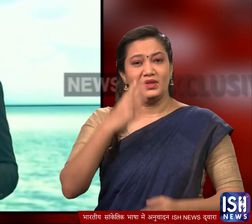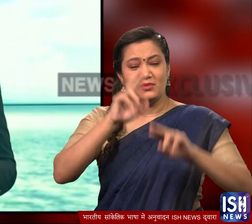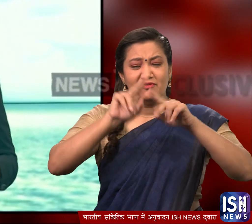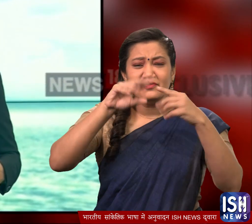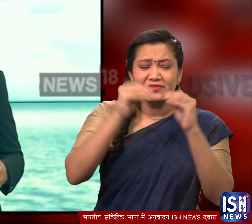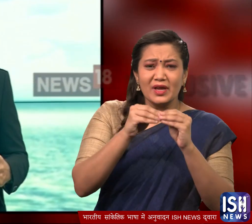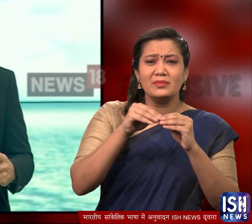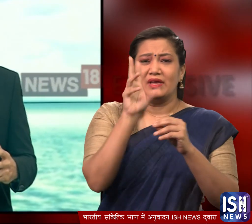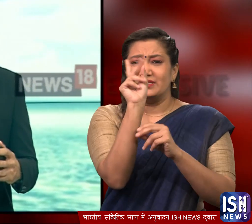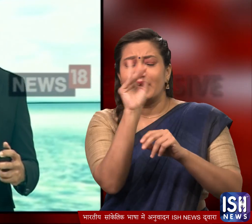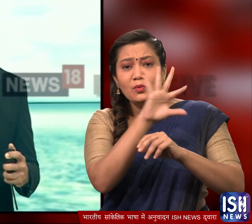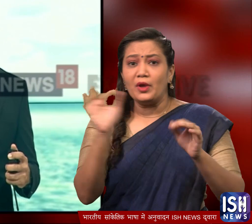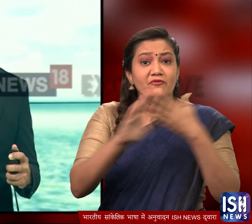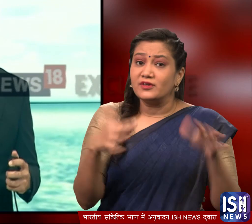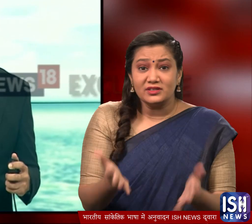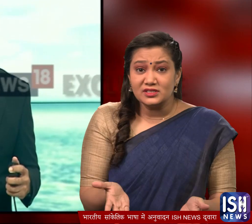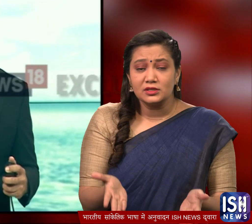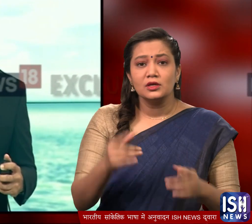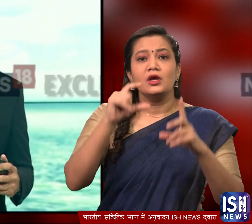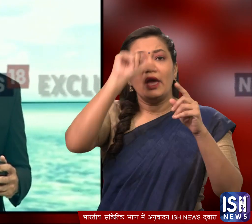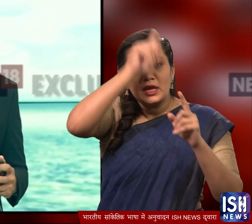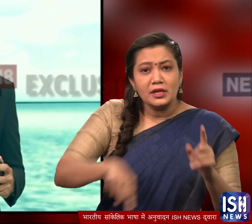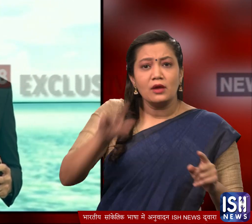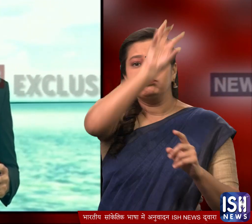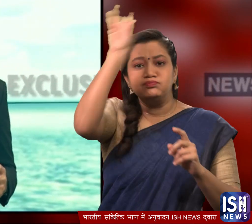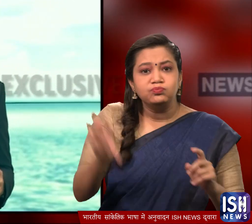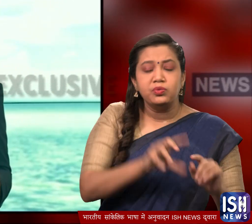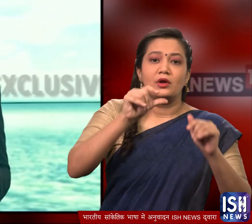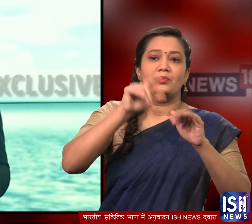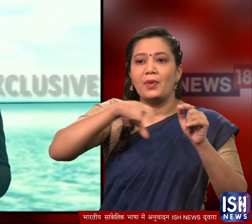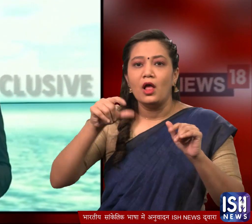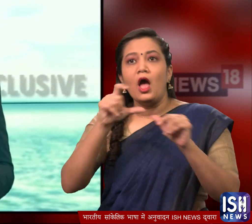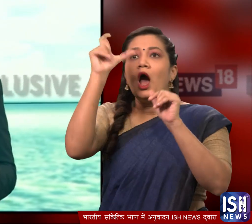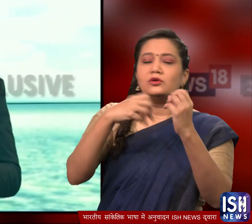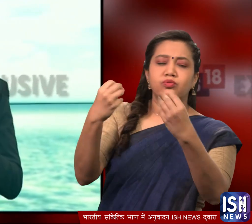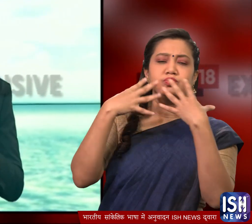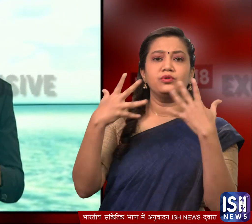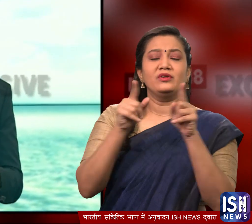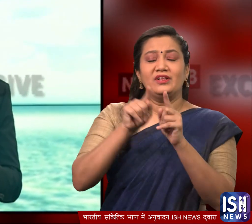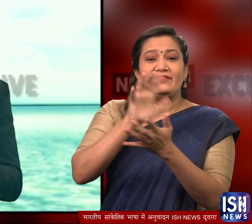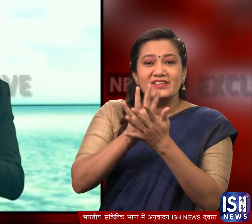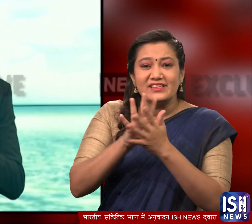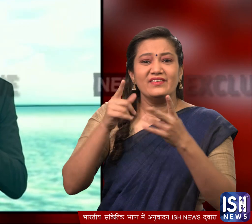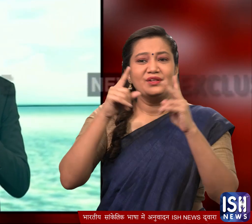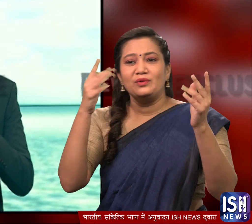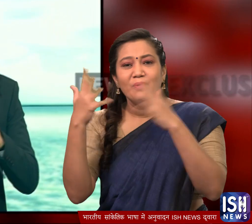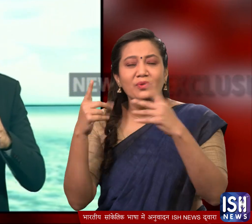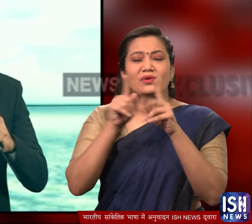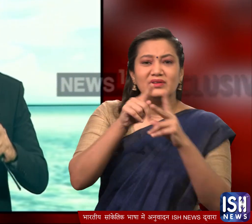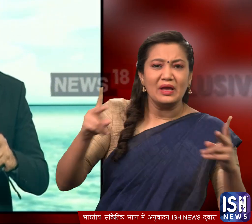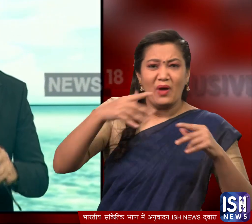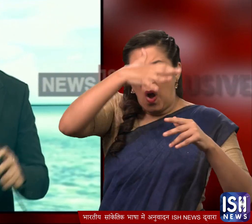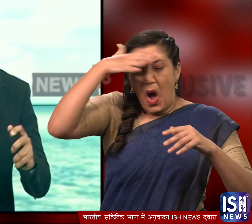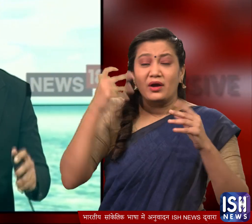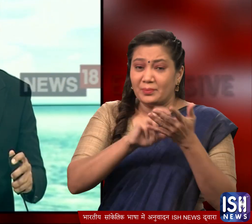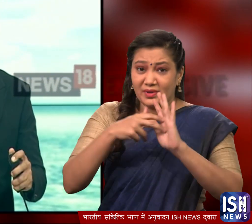की एक बात यह कि फरवरी का दूसरा हफ्ता अभी बीता नहीं है और देश के कई शहरों में एसी चलाने की नौबत आ गई है। बसंत पंचमी से पहले पसीने छुड़ाने वाली इस